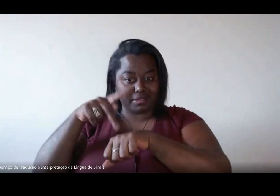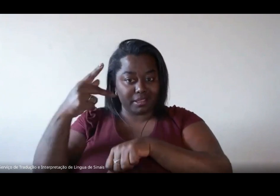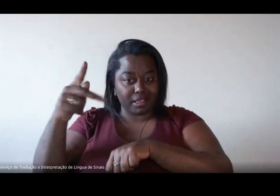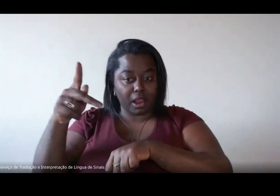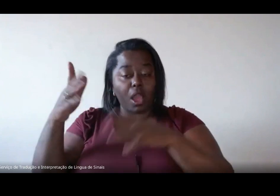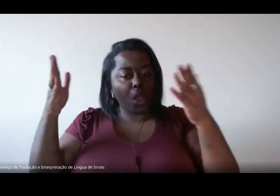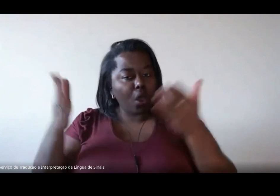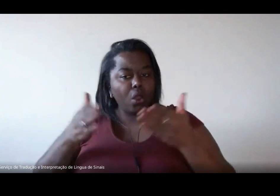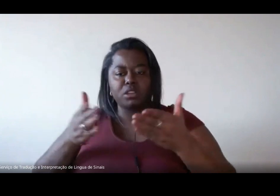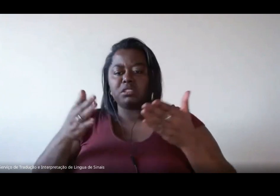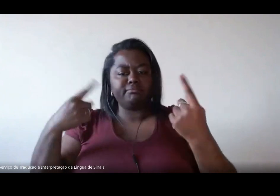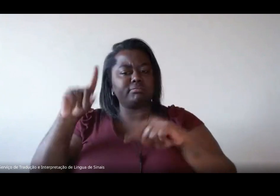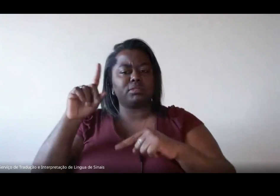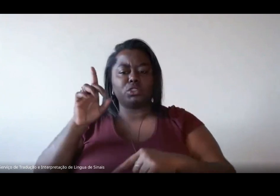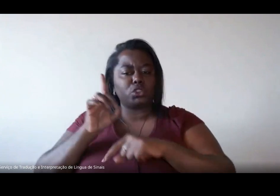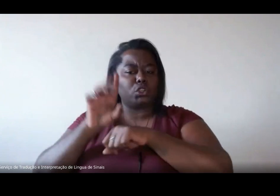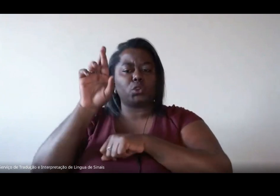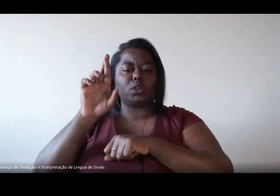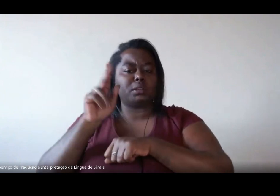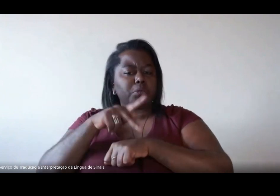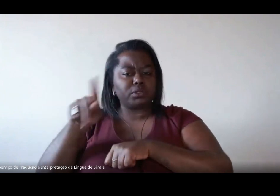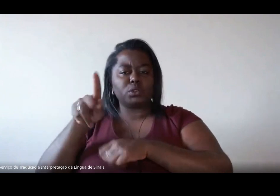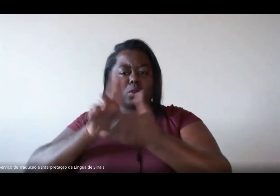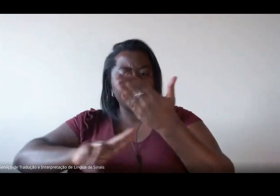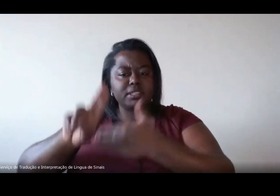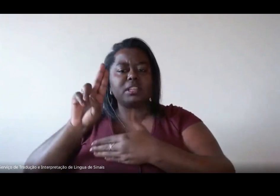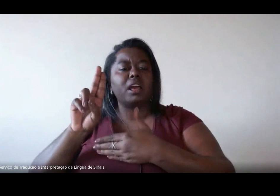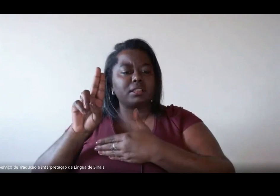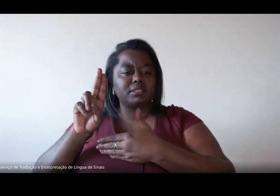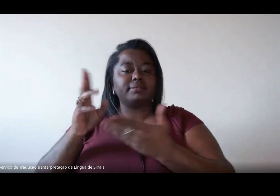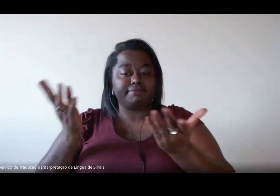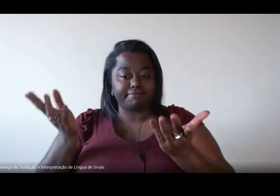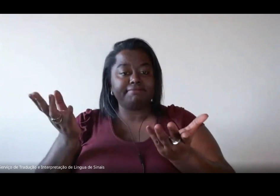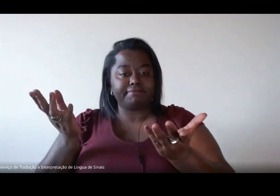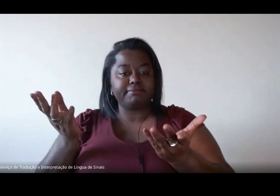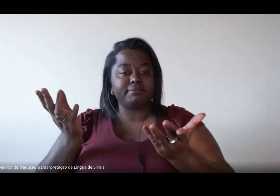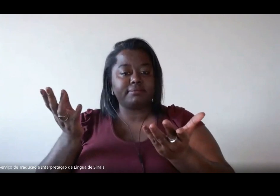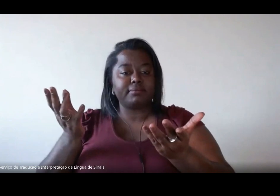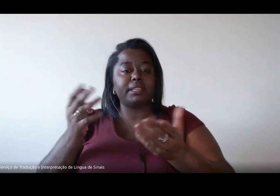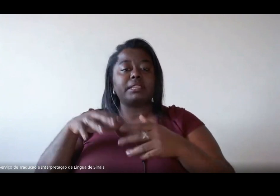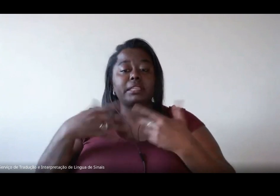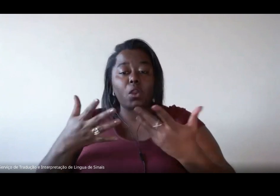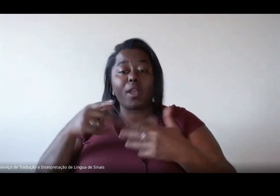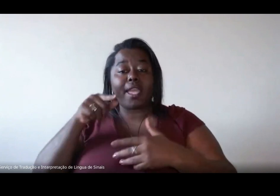Alto Araguaia, né? E hoje são doutoras, né? Professoras universitárias, né? Então,